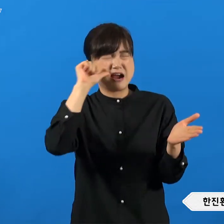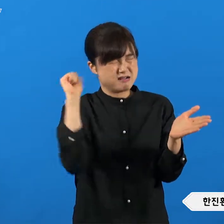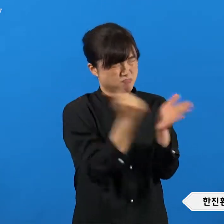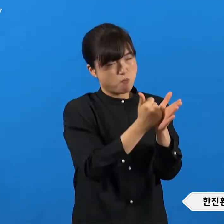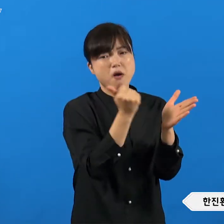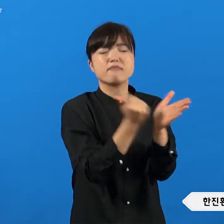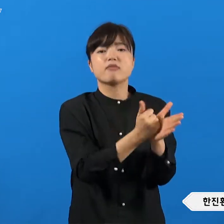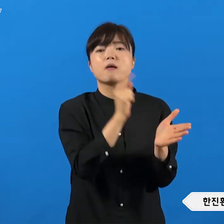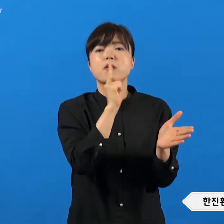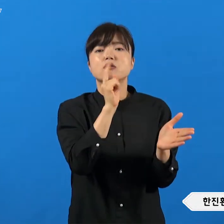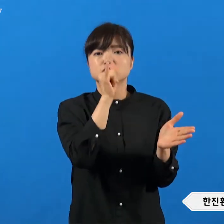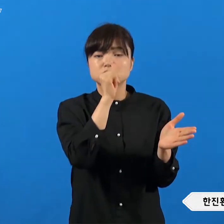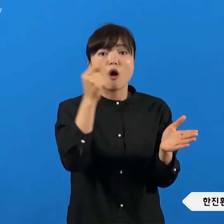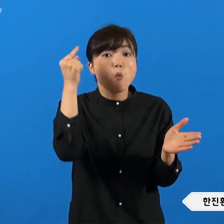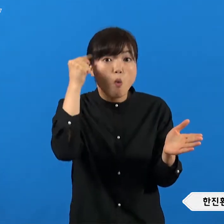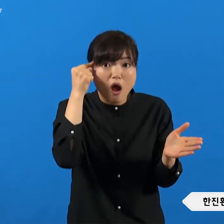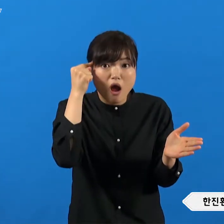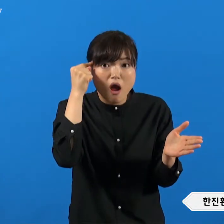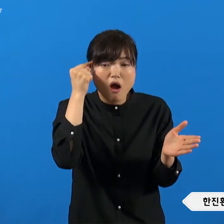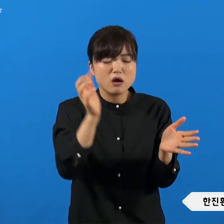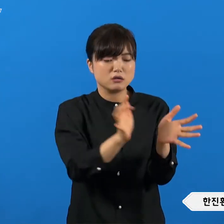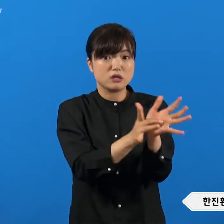버렸다. 왜냐하면